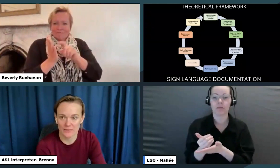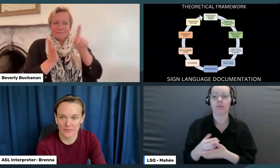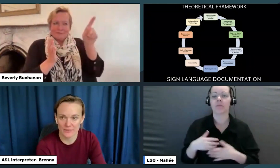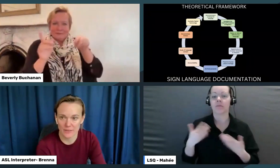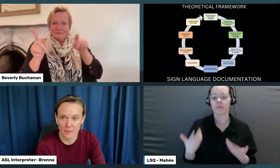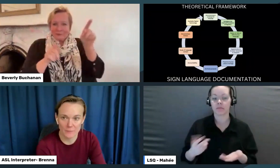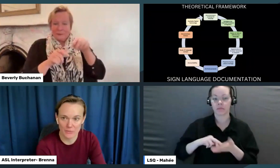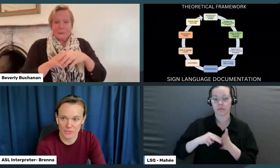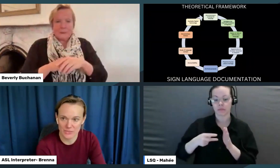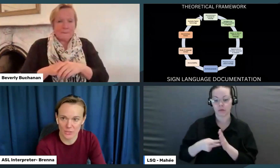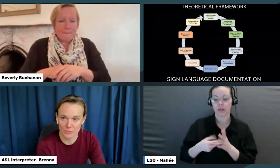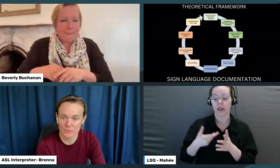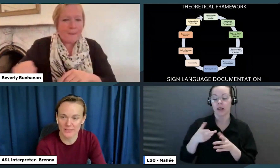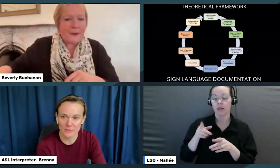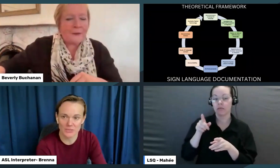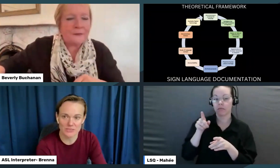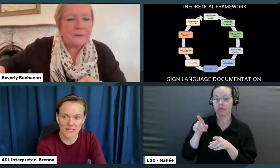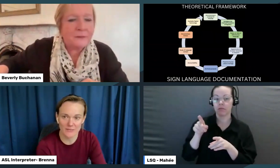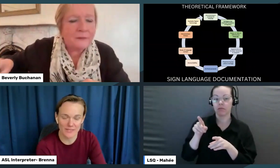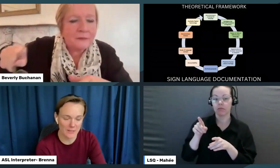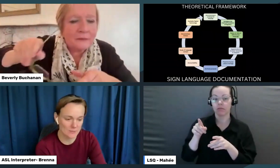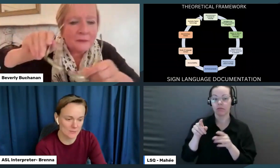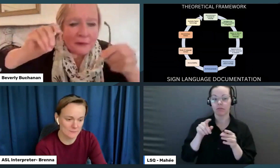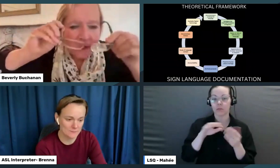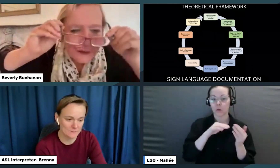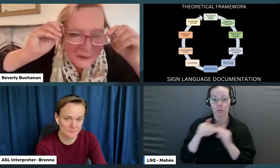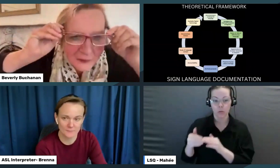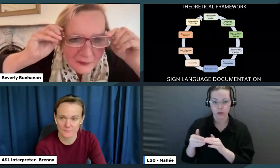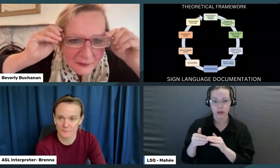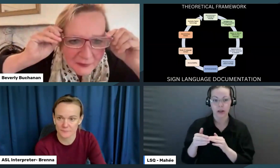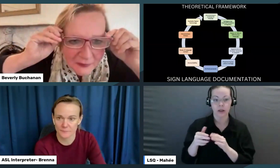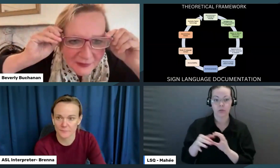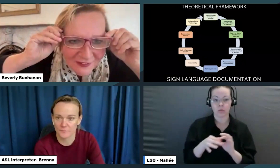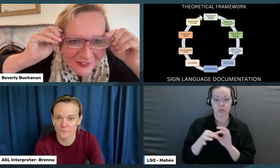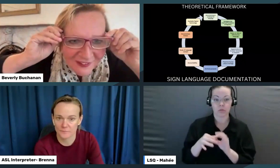la frontière entre les langues et comment ils sont